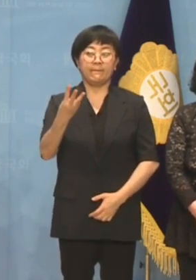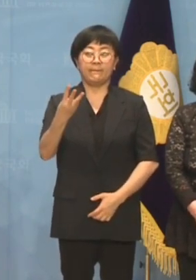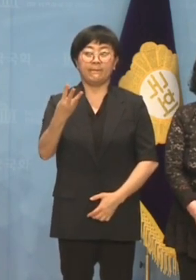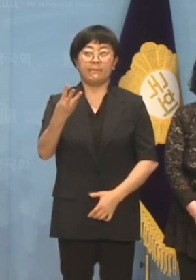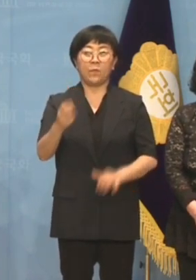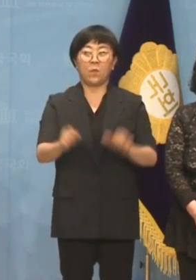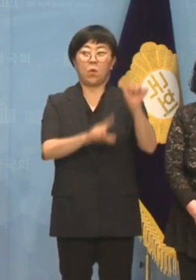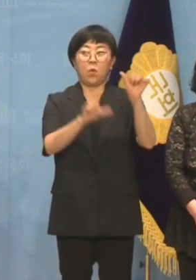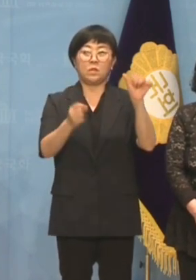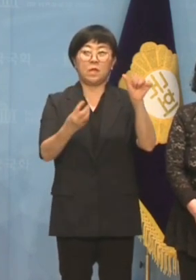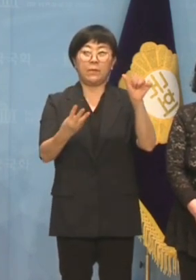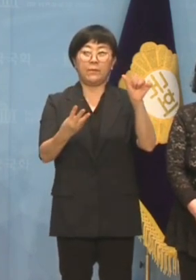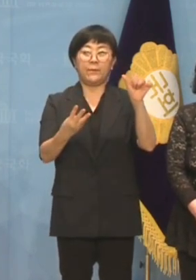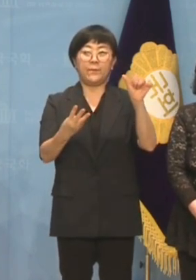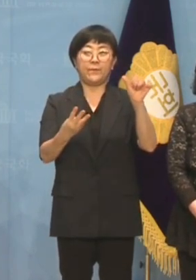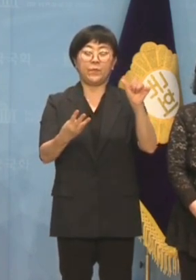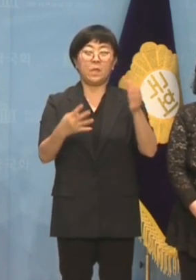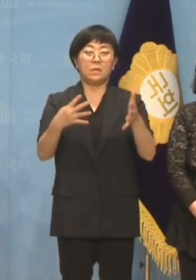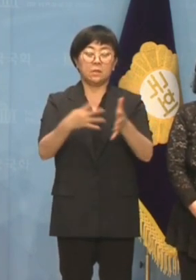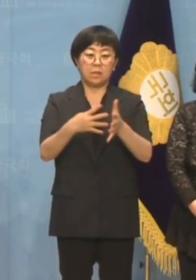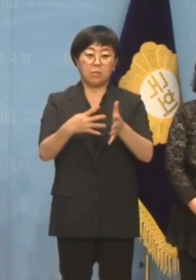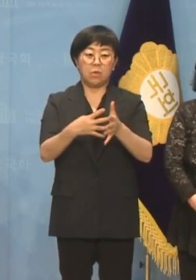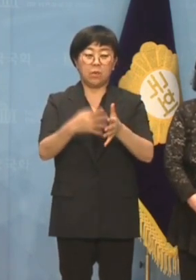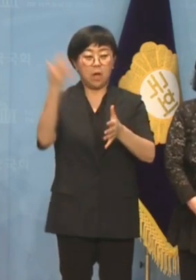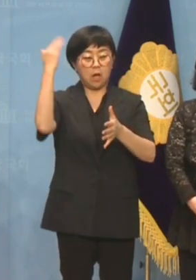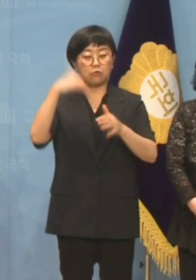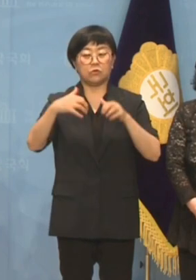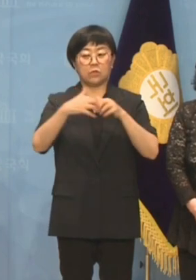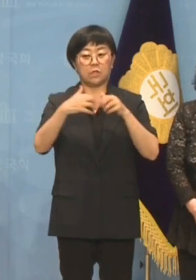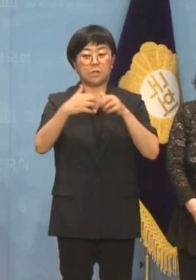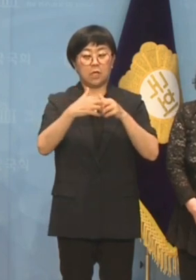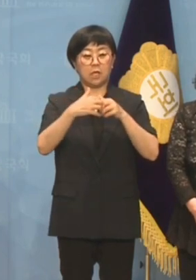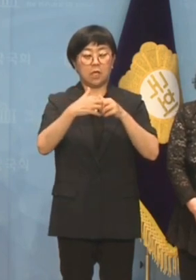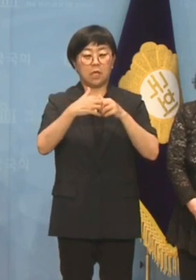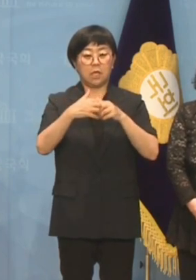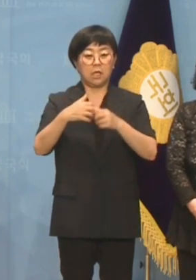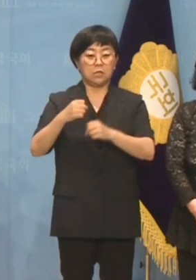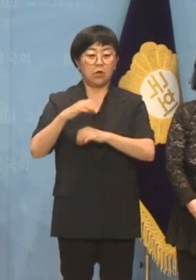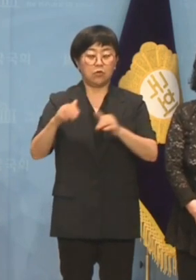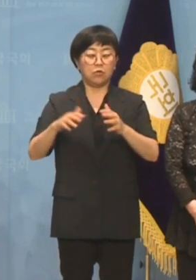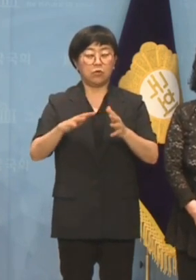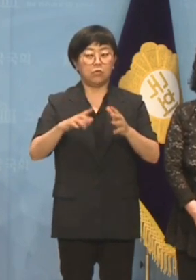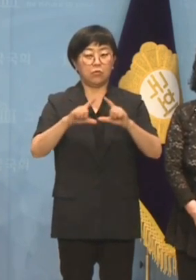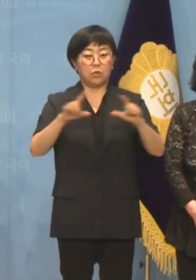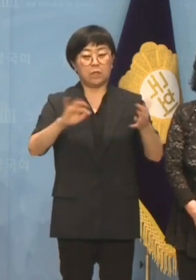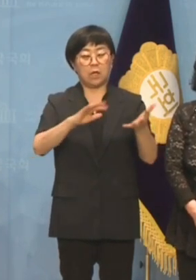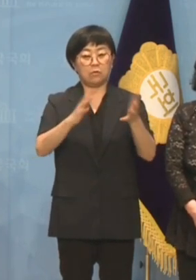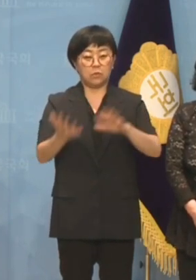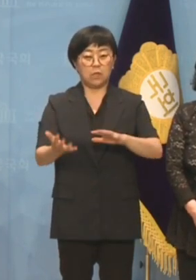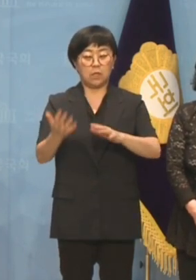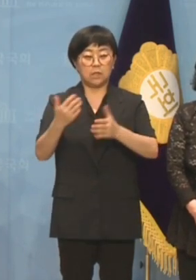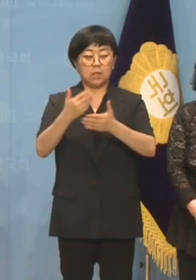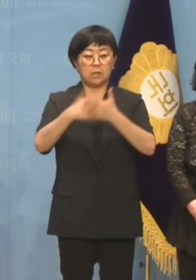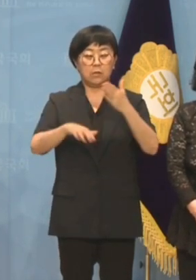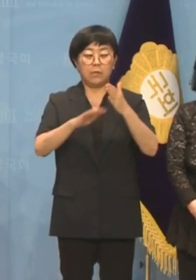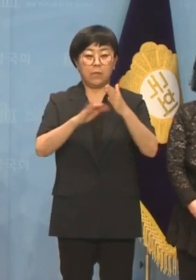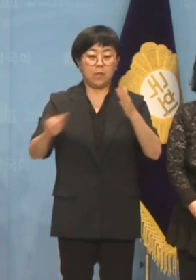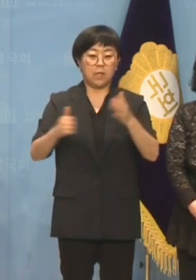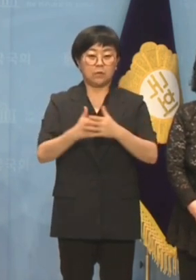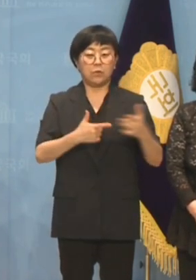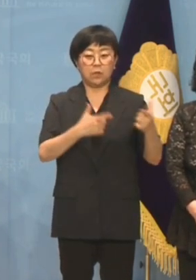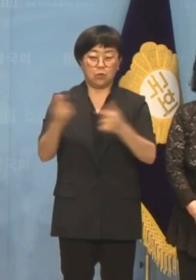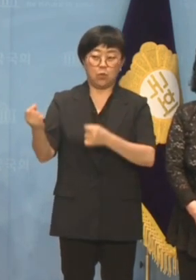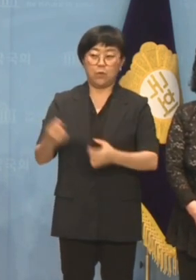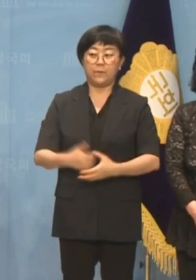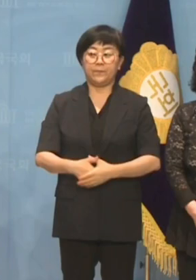2023년 5월 3일 사단법인 한국전쟁 전후 민간인 희생자 전국유역회원